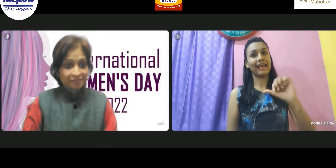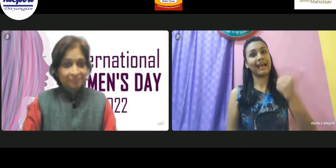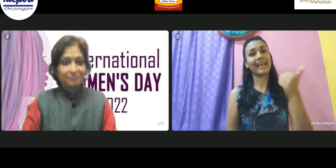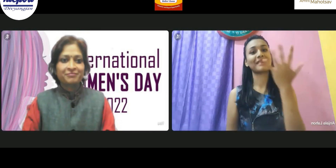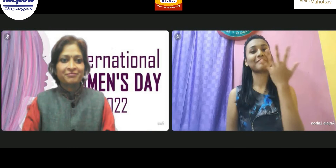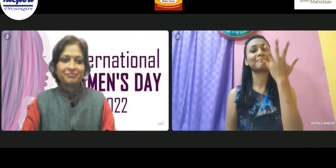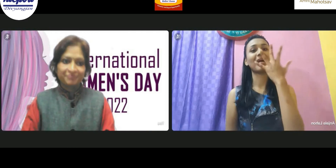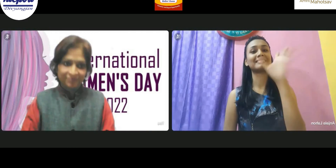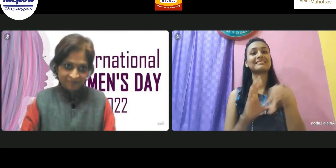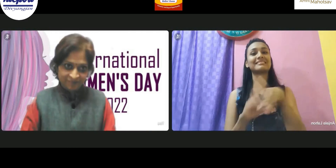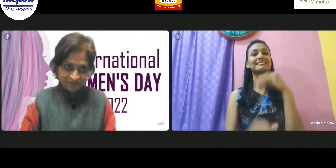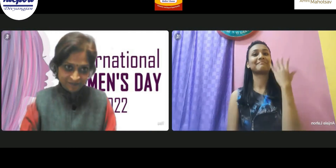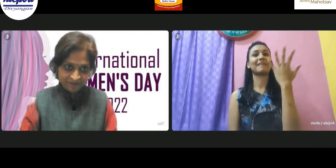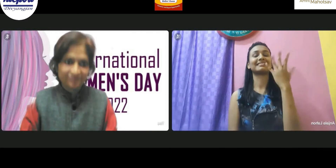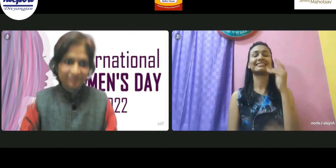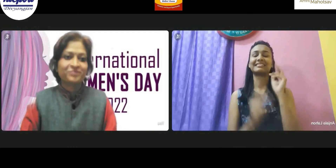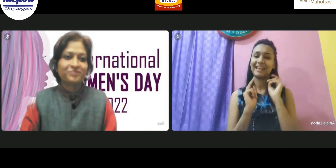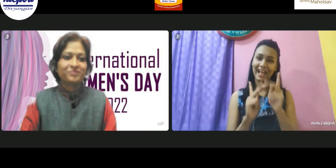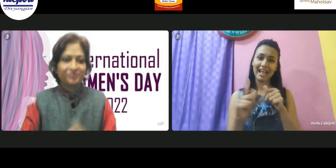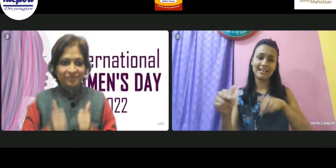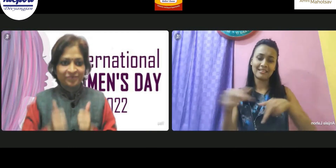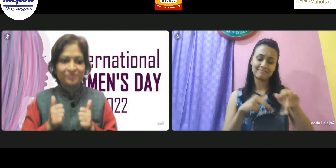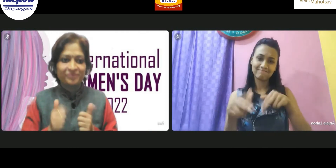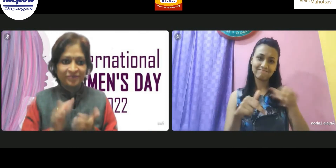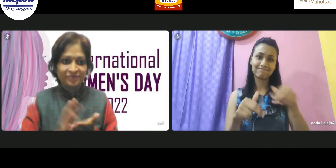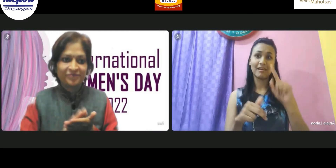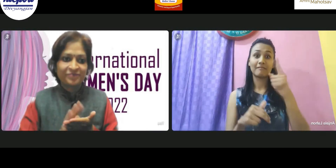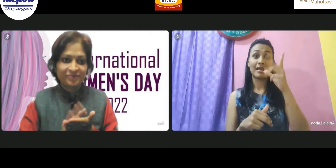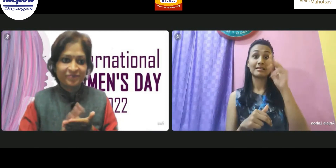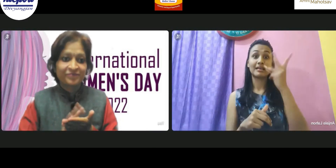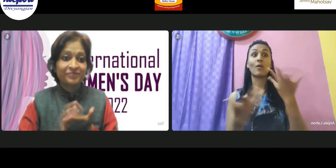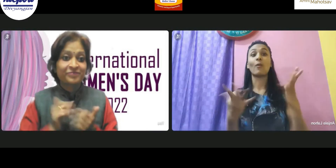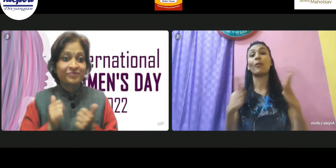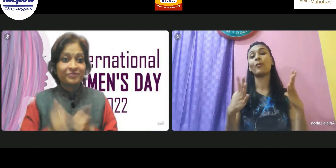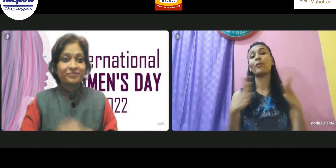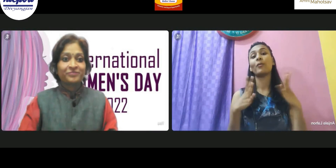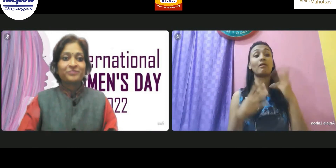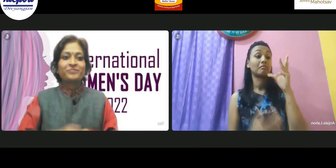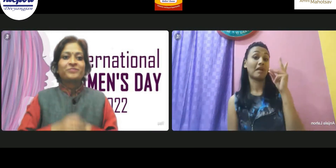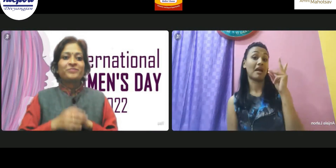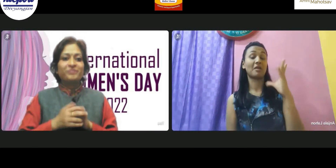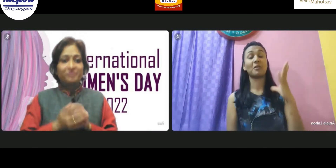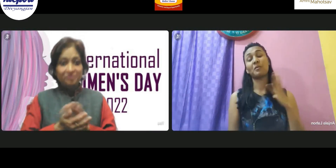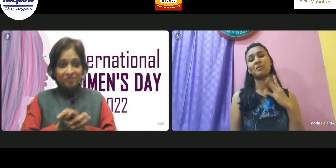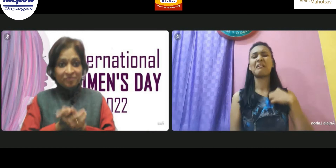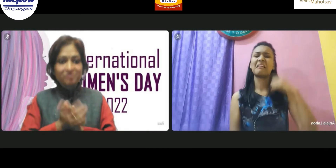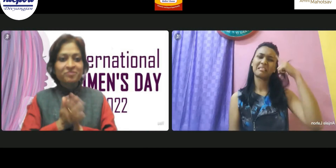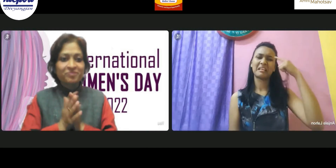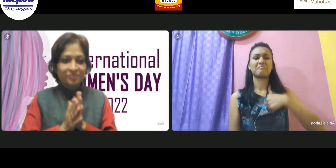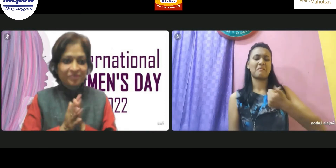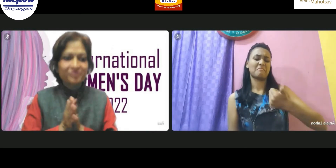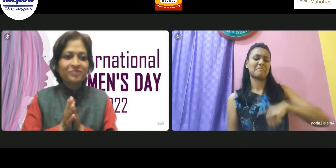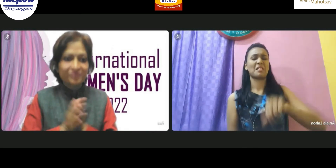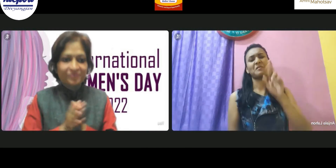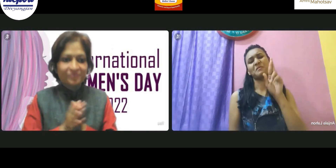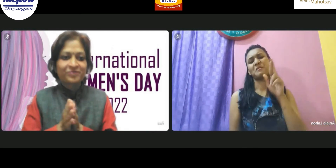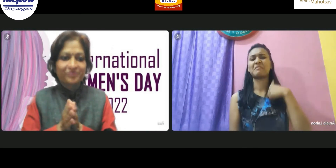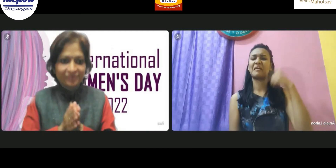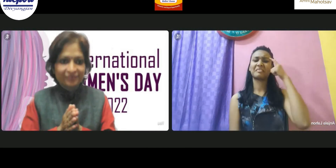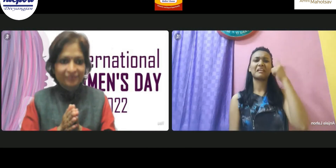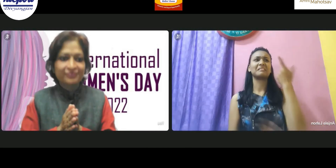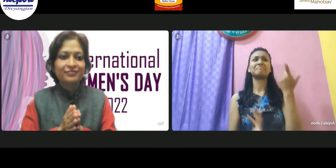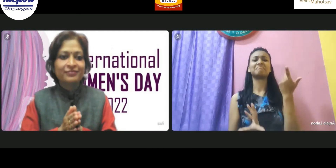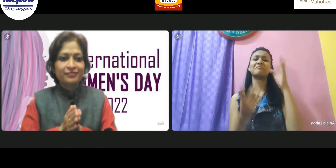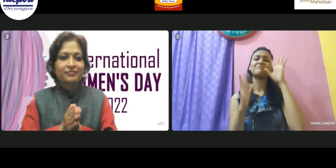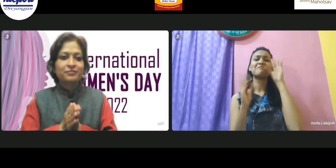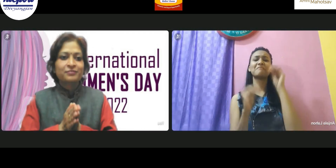में भी मैं शामिल हुई। ओ, टॉप 5 में मैं शामिल हुई, और उसके बाद हम वेट कर रहे थे कि फर्स्ट, सेकंड, थर्ड।